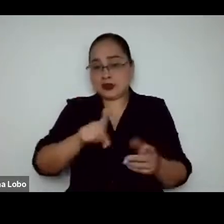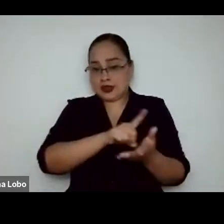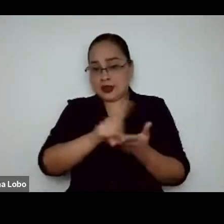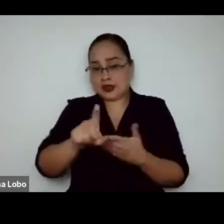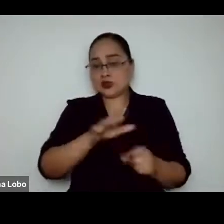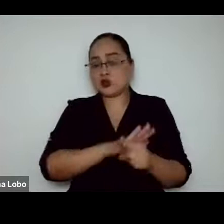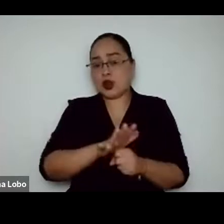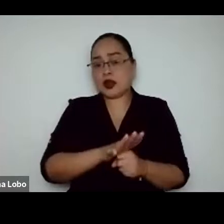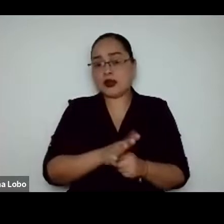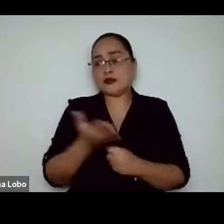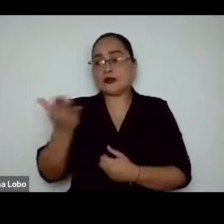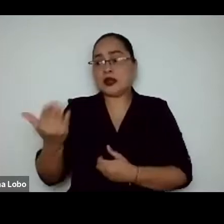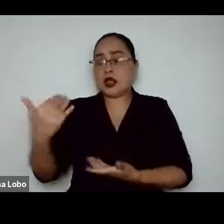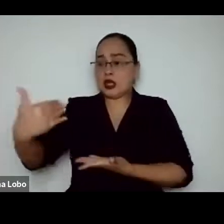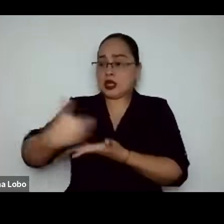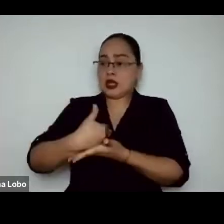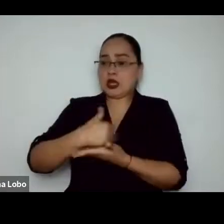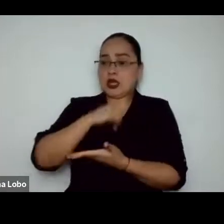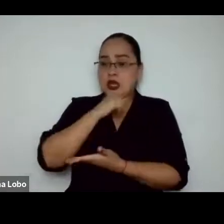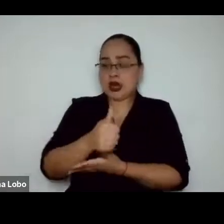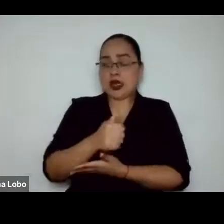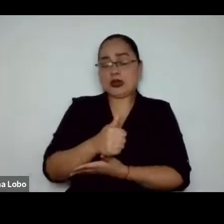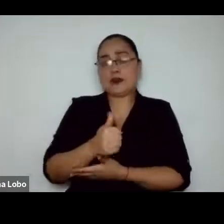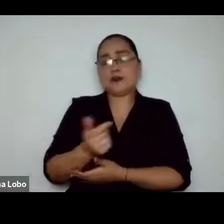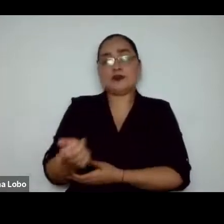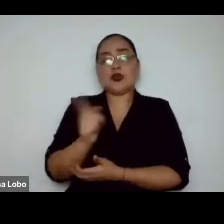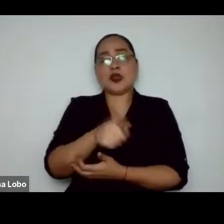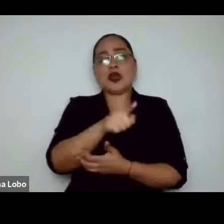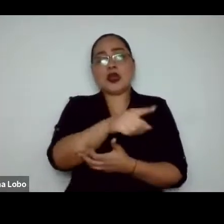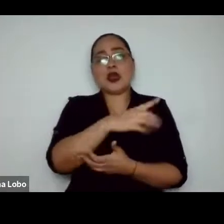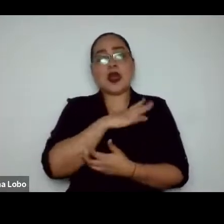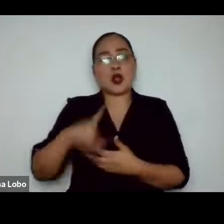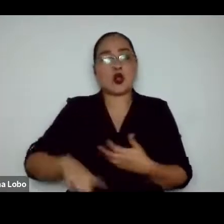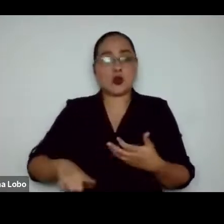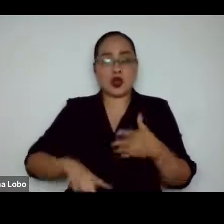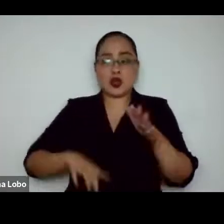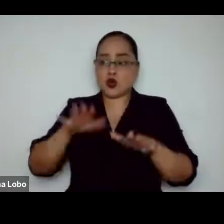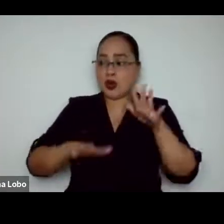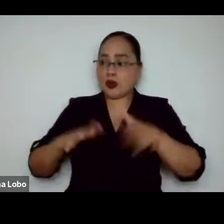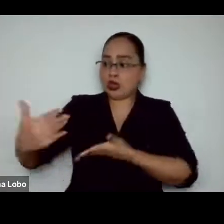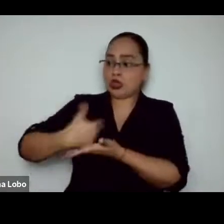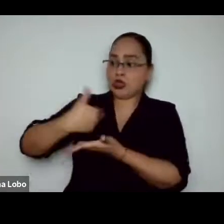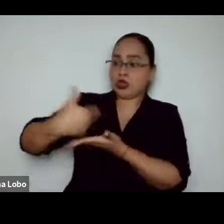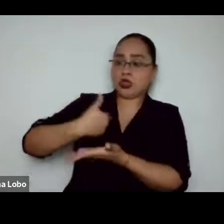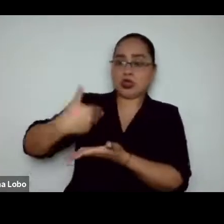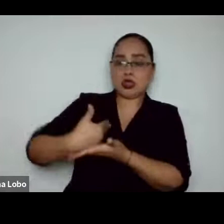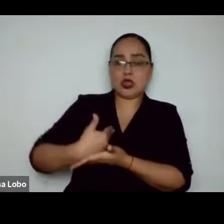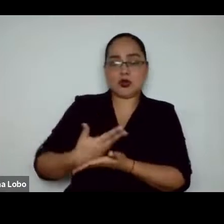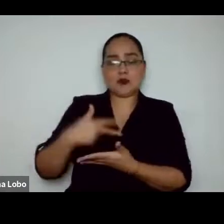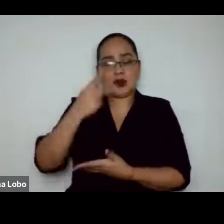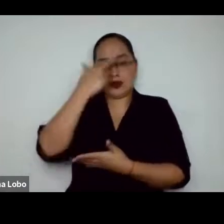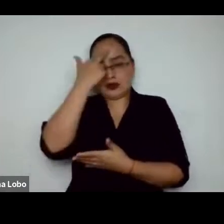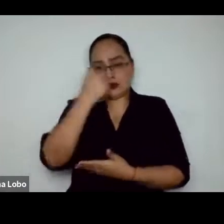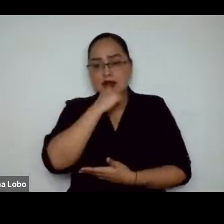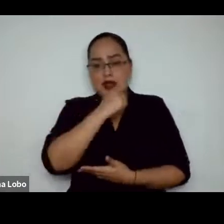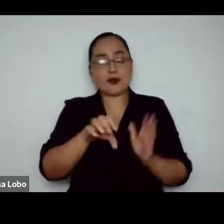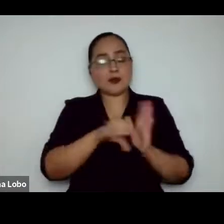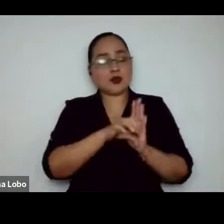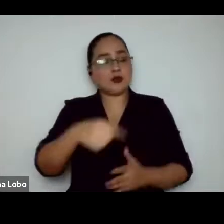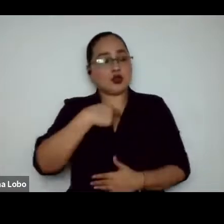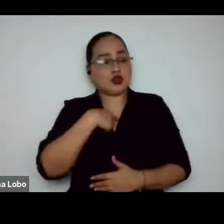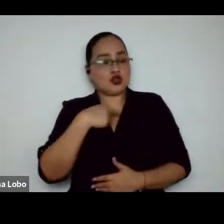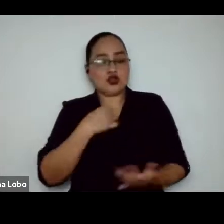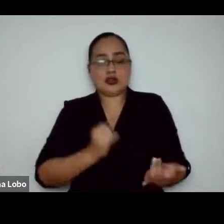frente a la no interferencia, frente a la interferencia injustificada del Estado. Por ejemplo, que yo pueda decidir autónomamente con